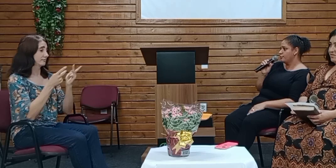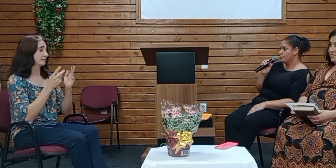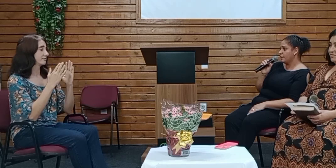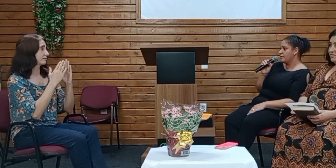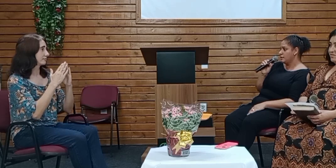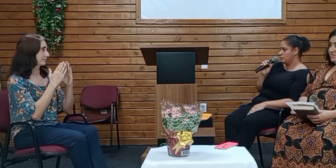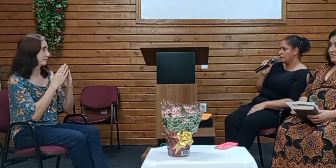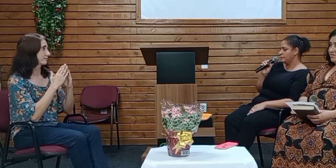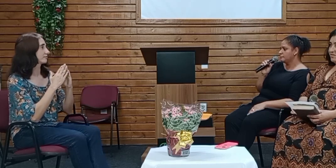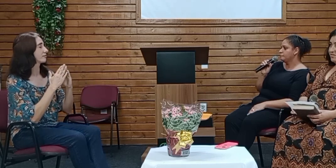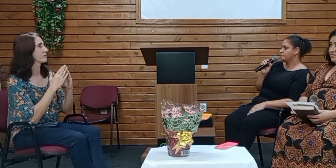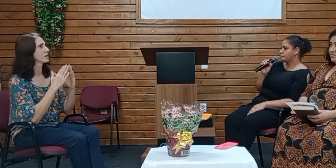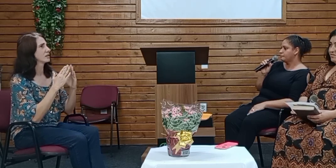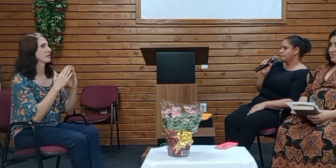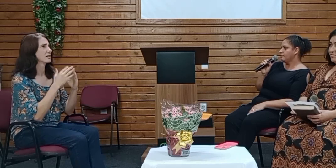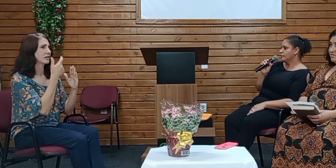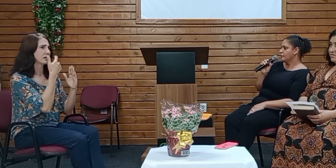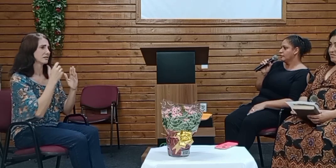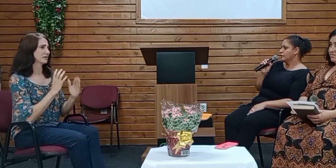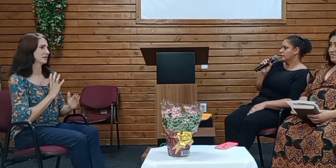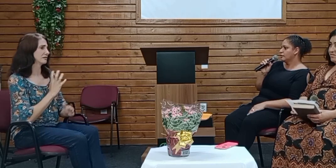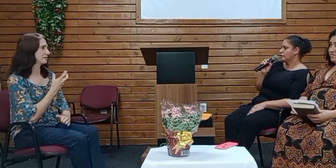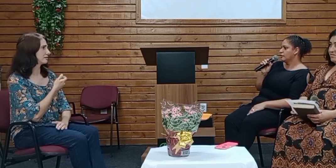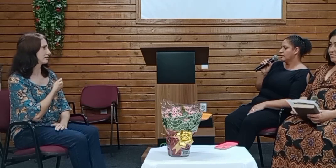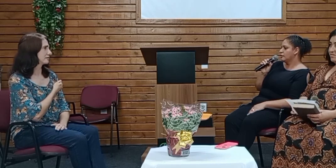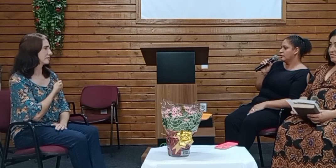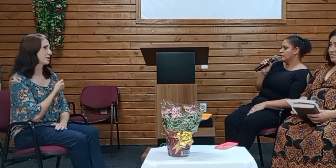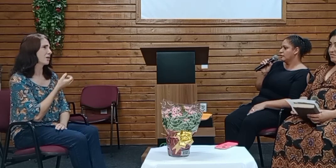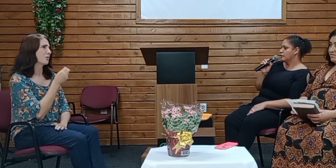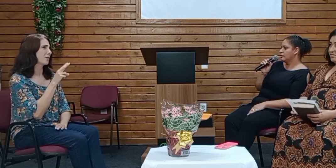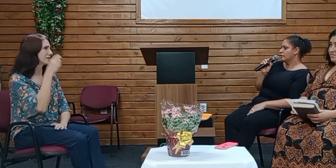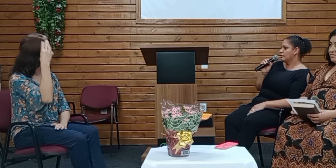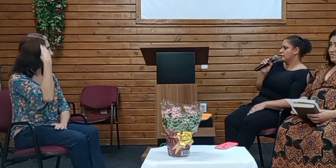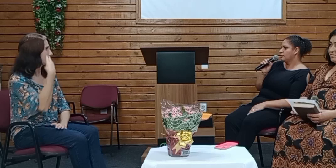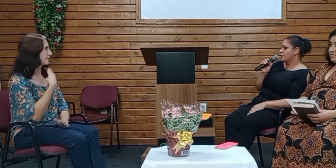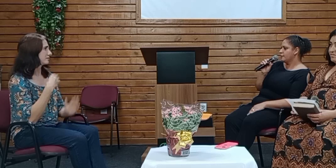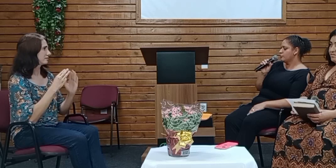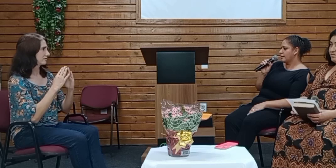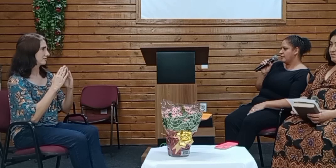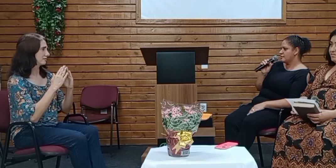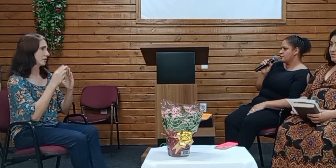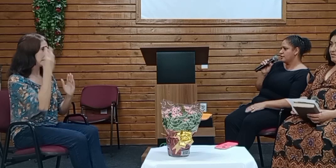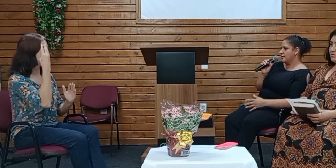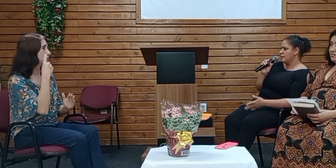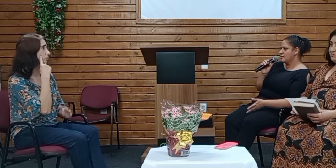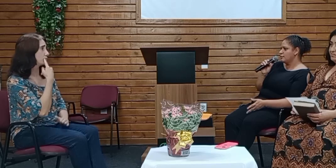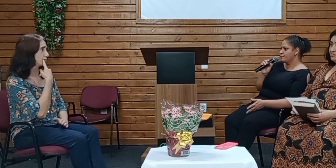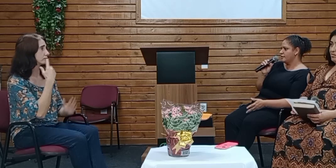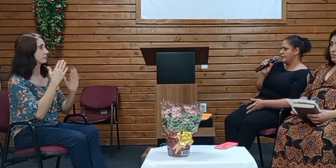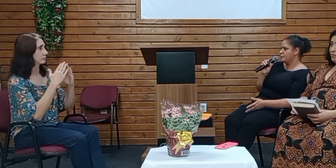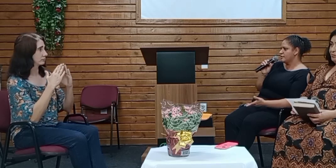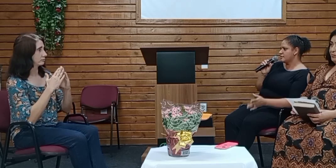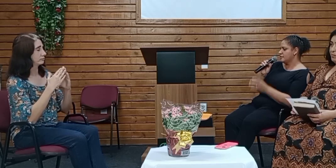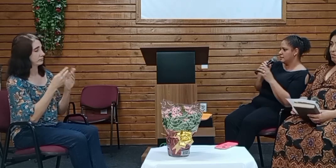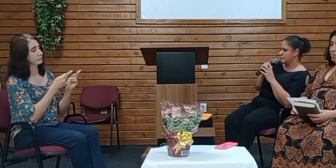foi, eu acabei indo, né? Eu não lembro na casa de quem que eu